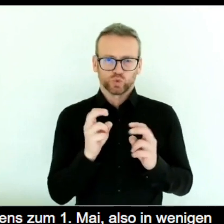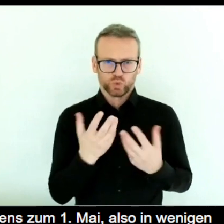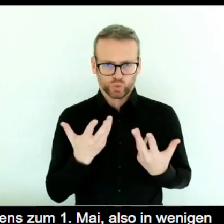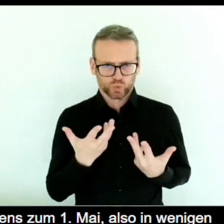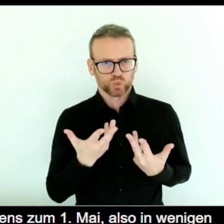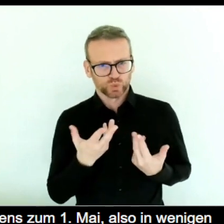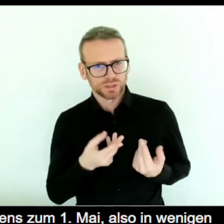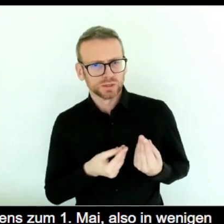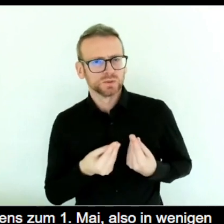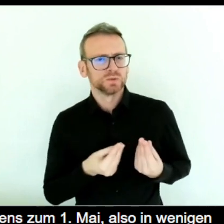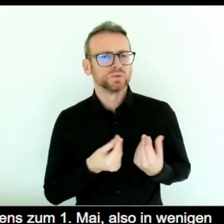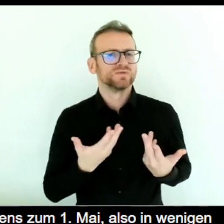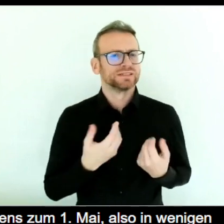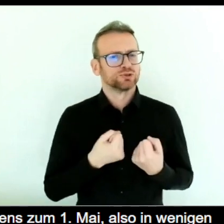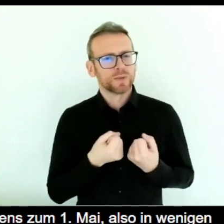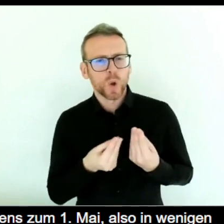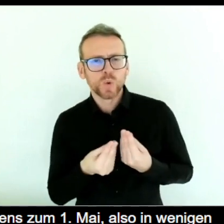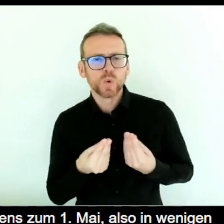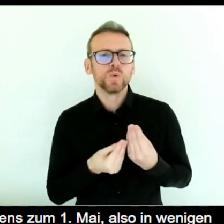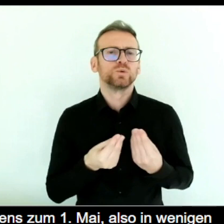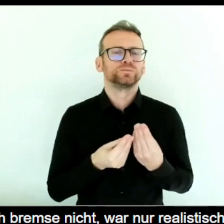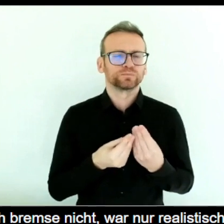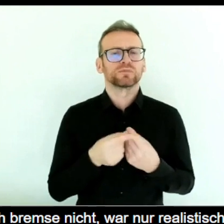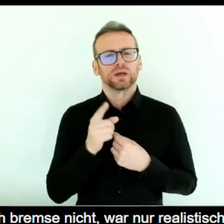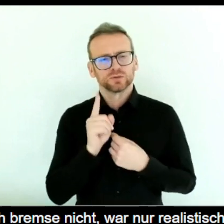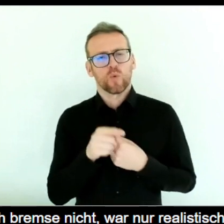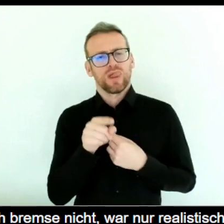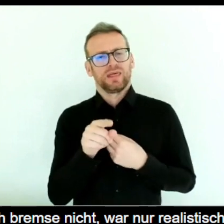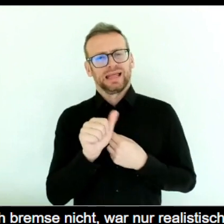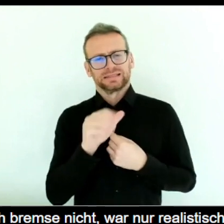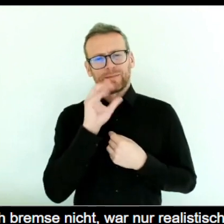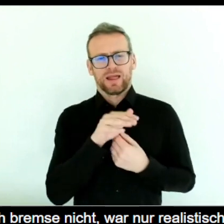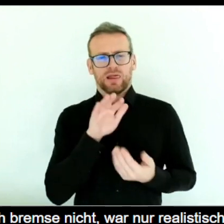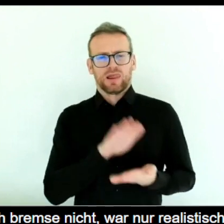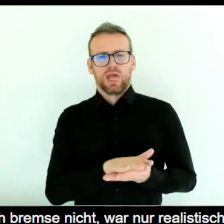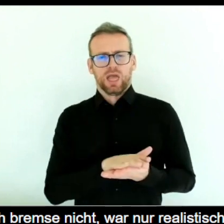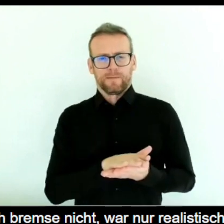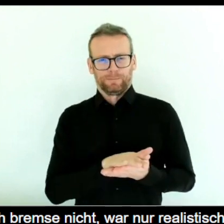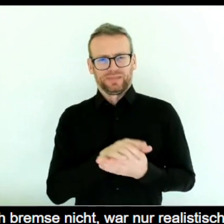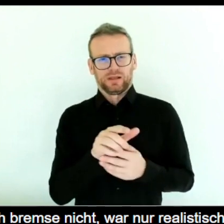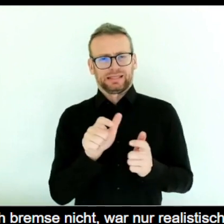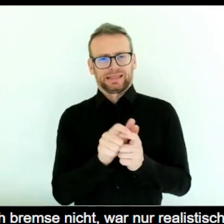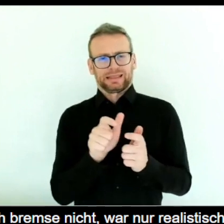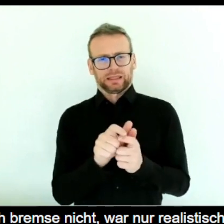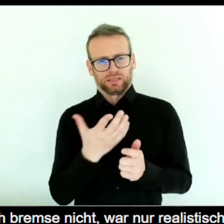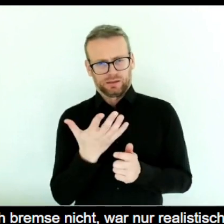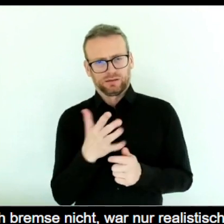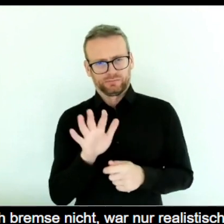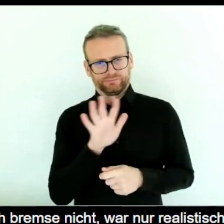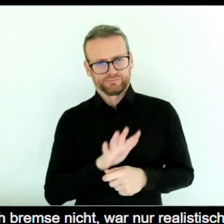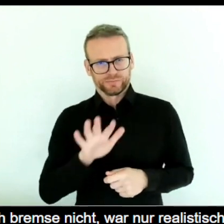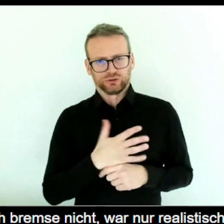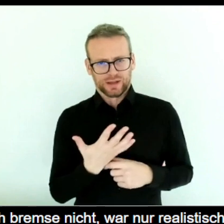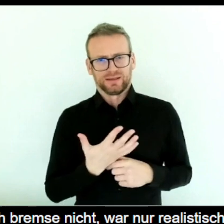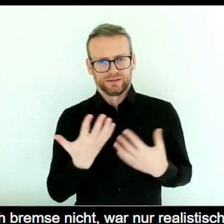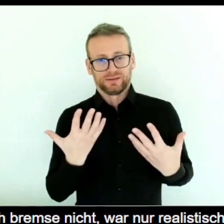Einnahmen aus dem Ticket ein, damit auch die kleineren Unternehmen im ländlichen Raum ihr Auskommen haben. Und beim Vertrieb ist es genauso.